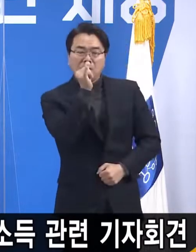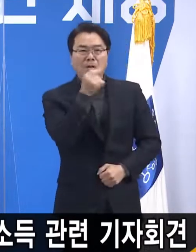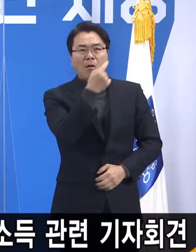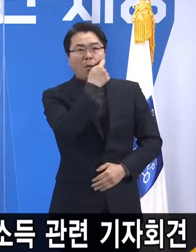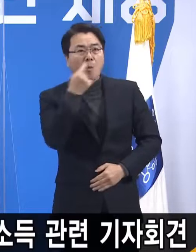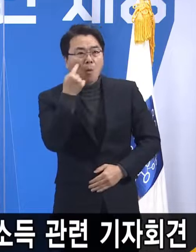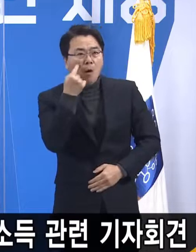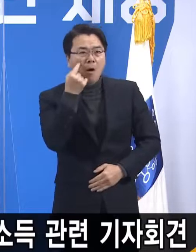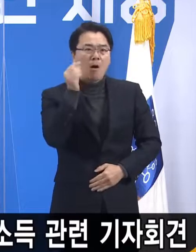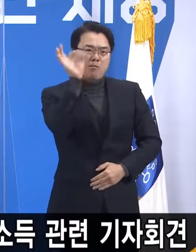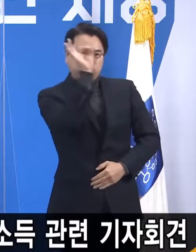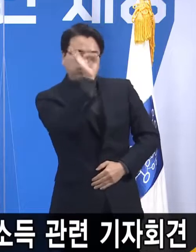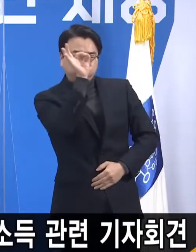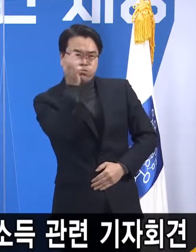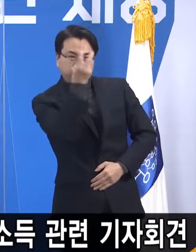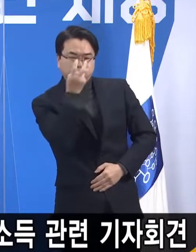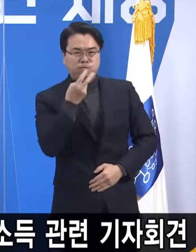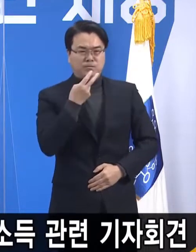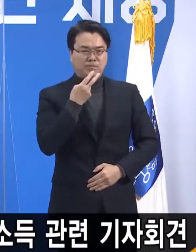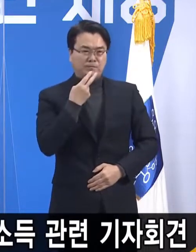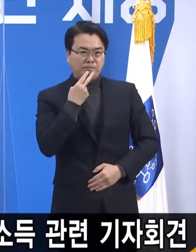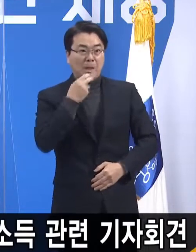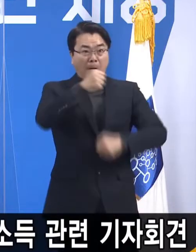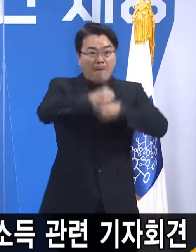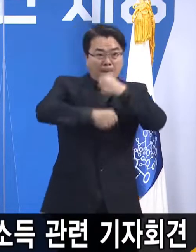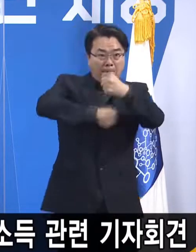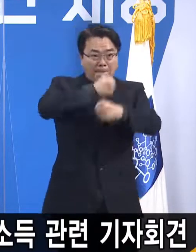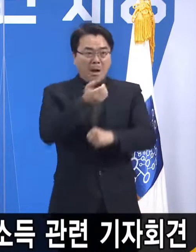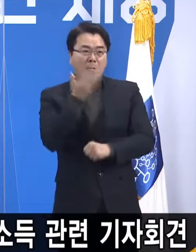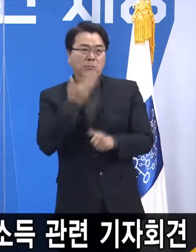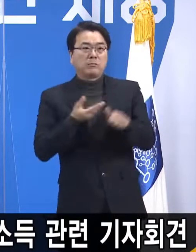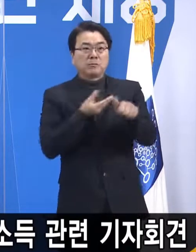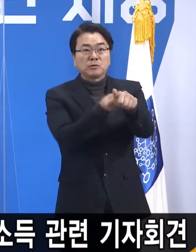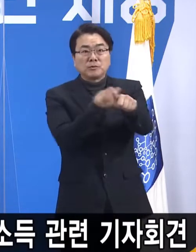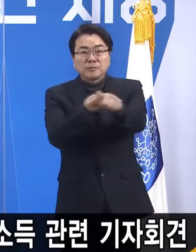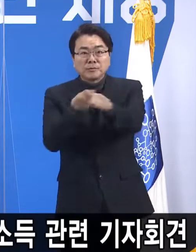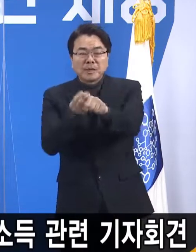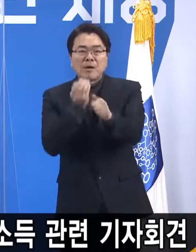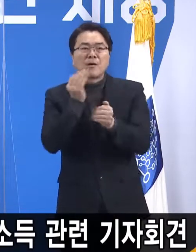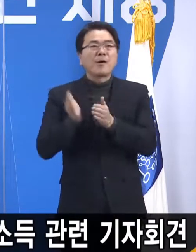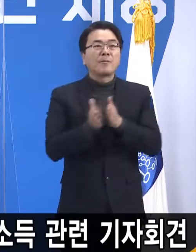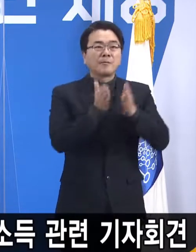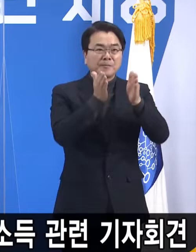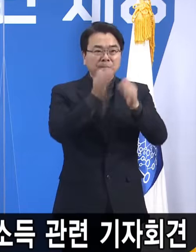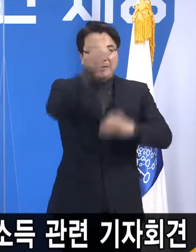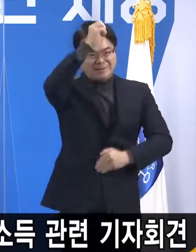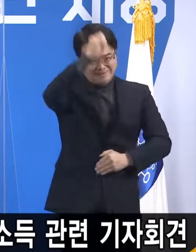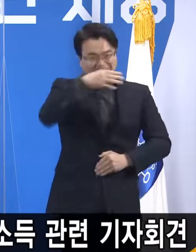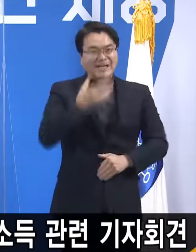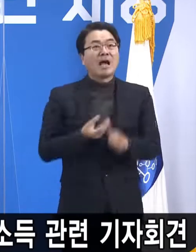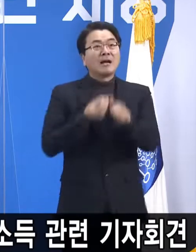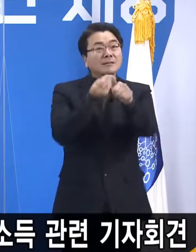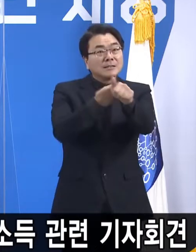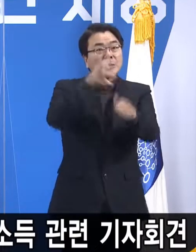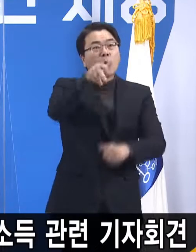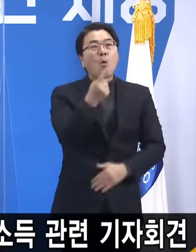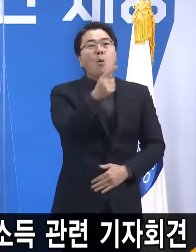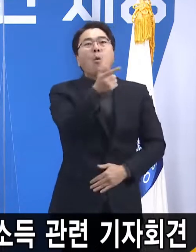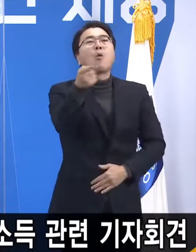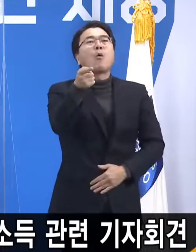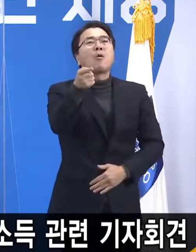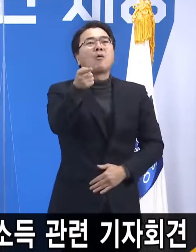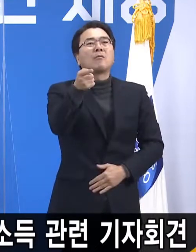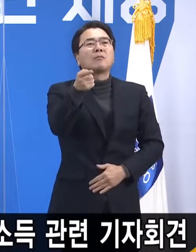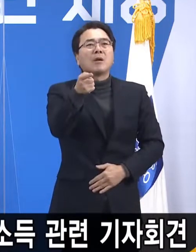확인도 조사도 없이 아무에게나 먹을 거리를 그냥 드리는 경기도 그냥 드림 코너에